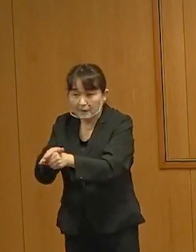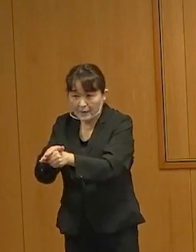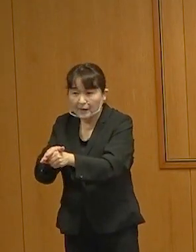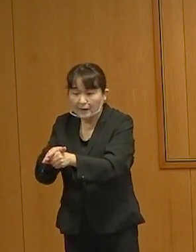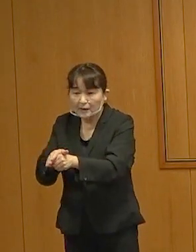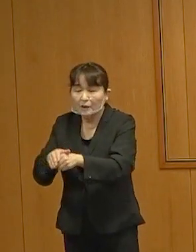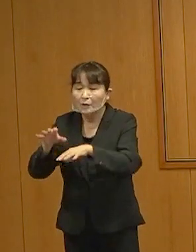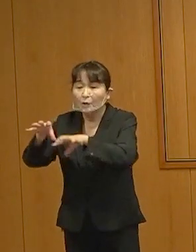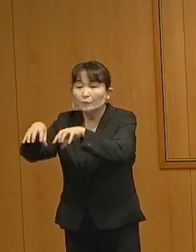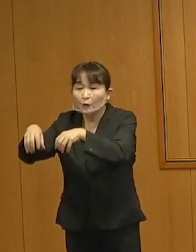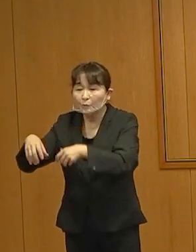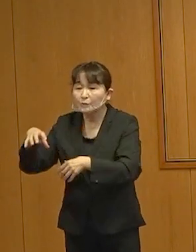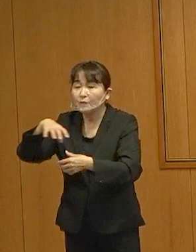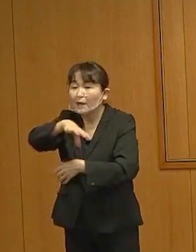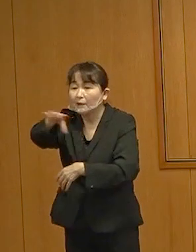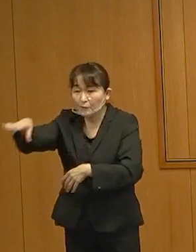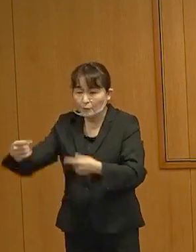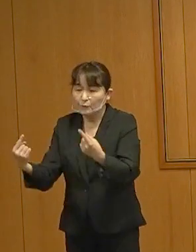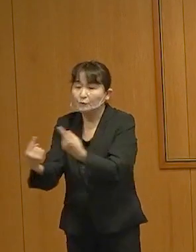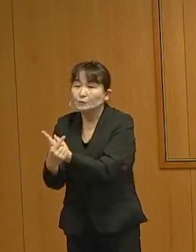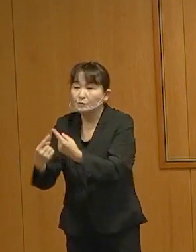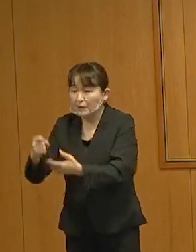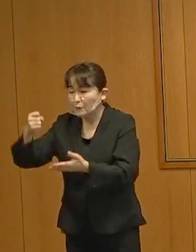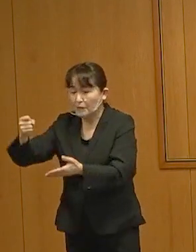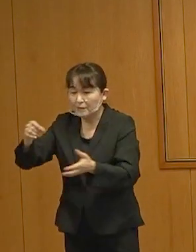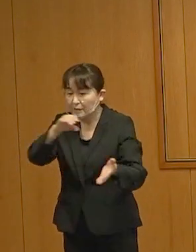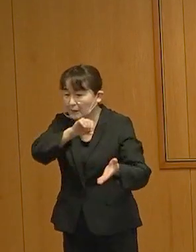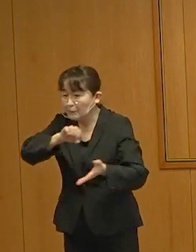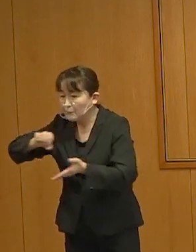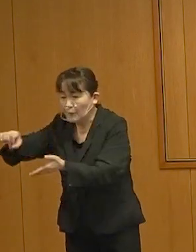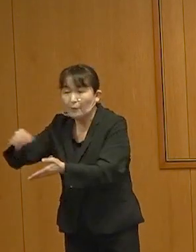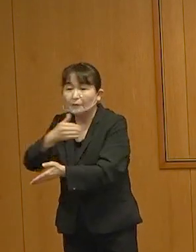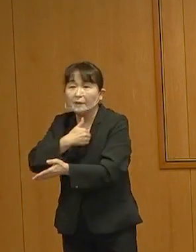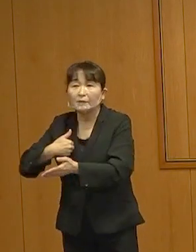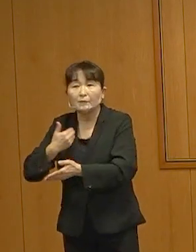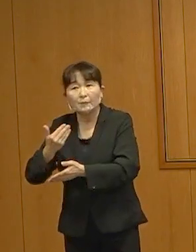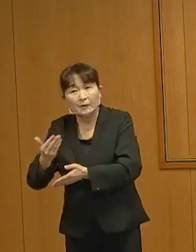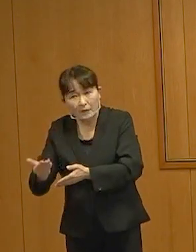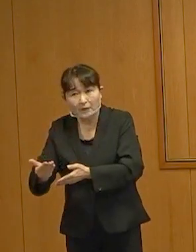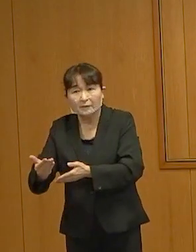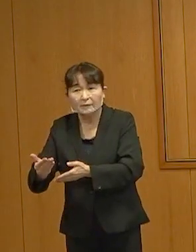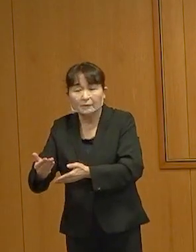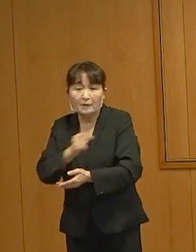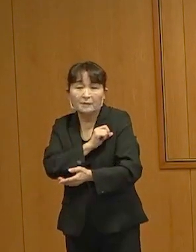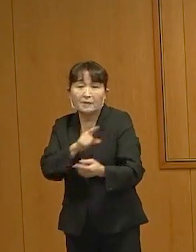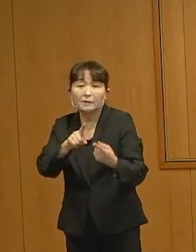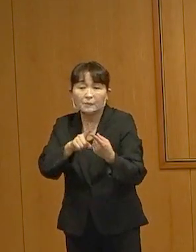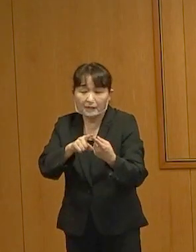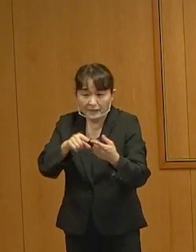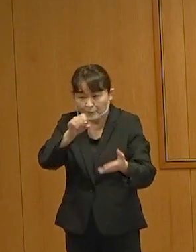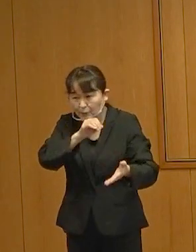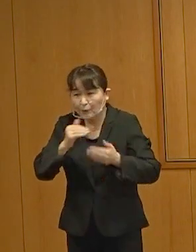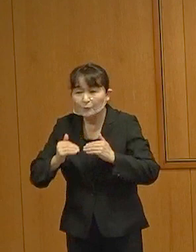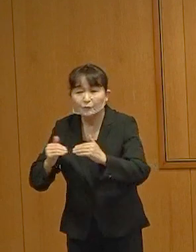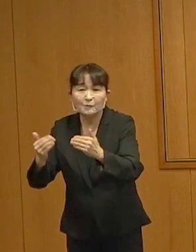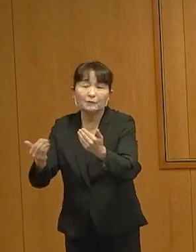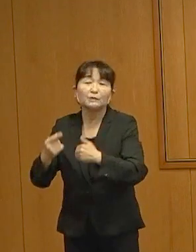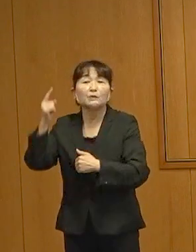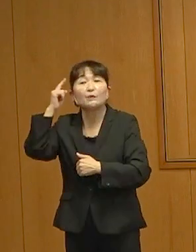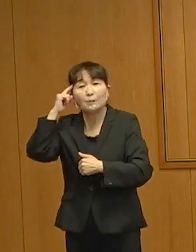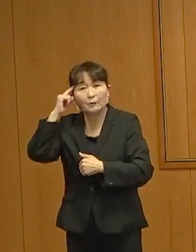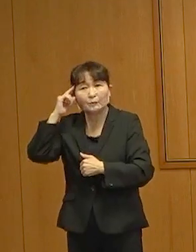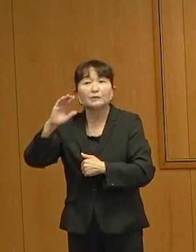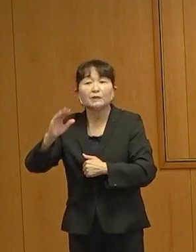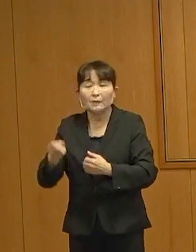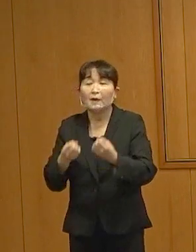転換できるような財源があるのか、まあ十分積極的に展開しないと難しいと思いますが、新たな事業として